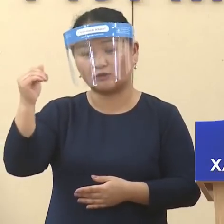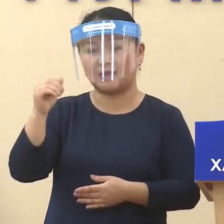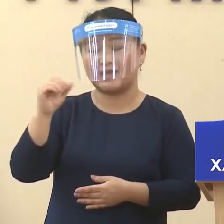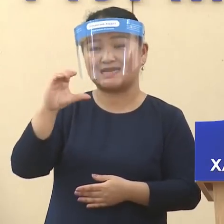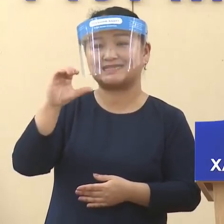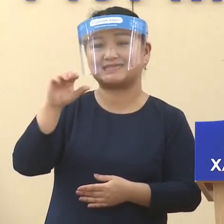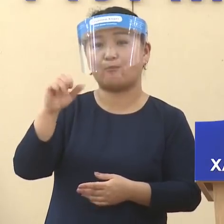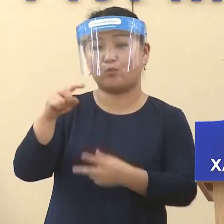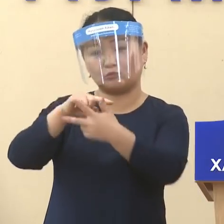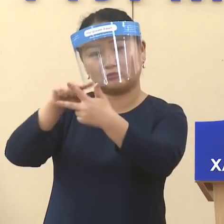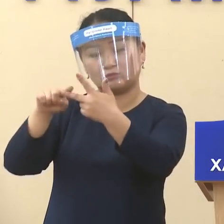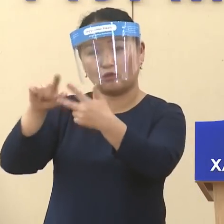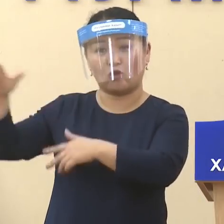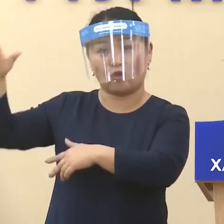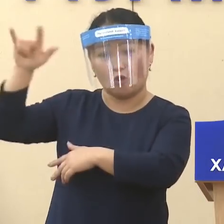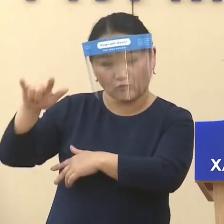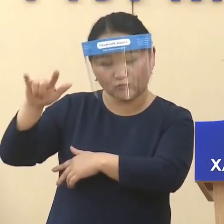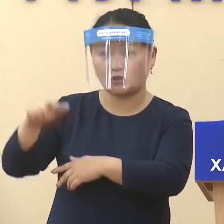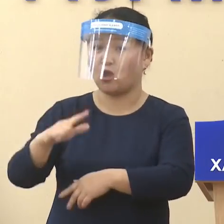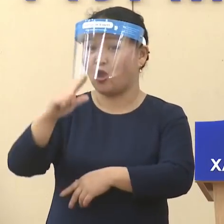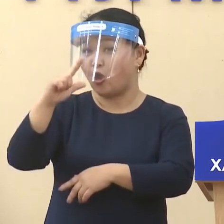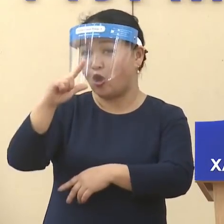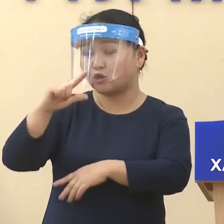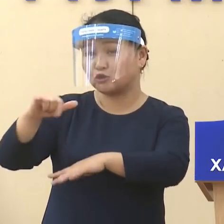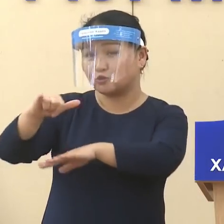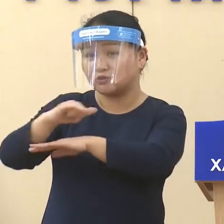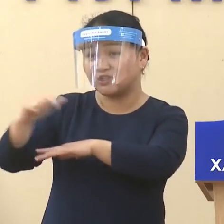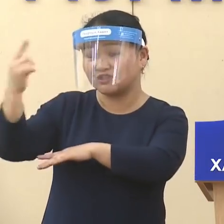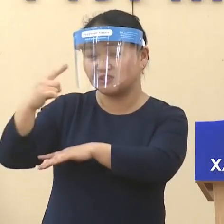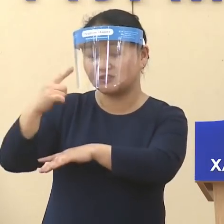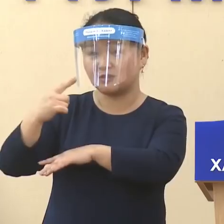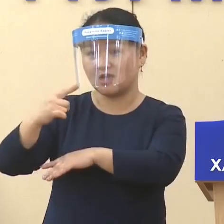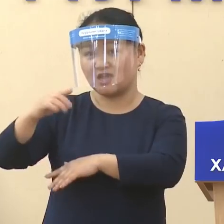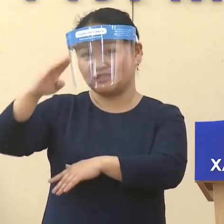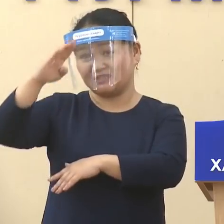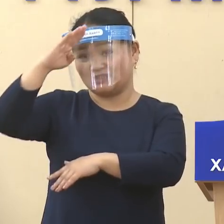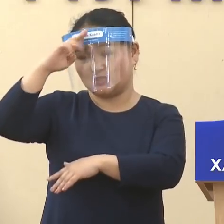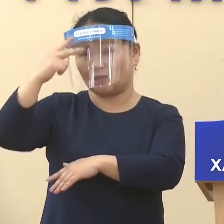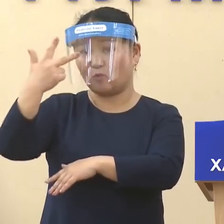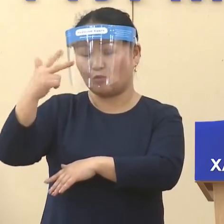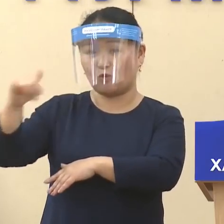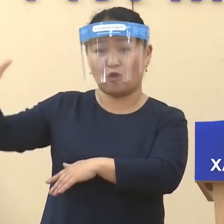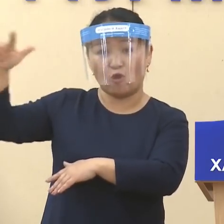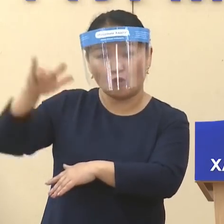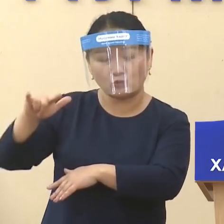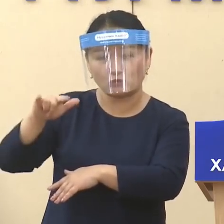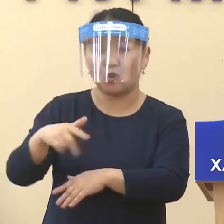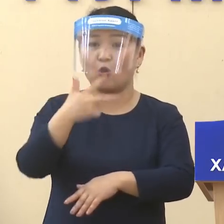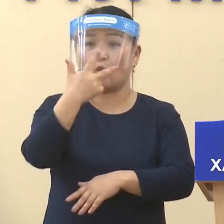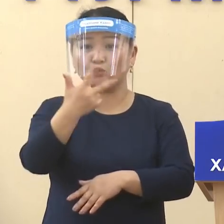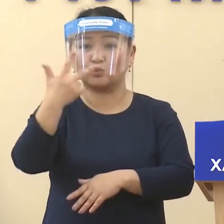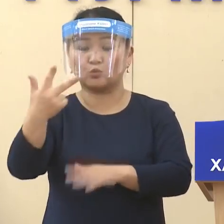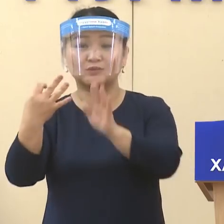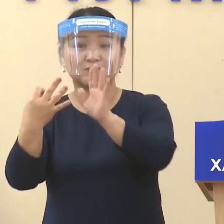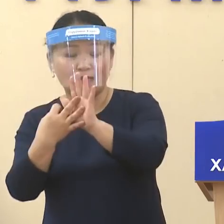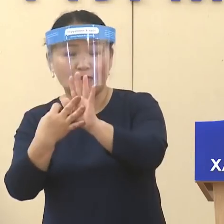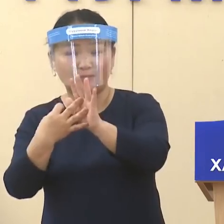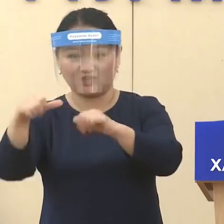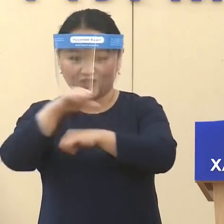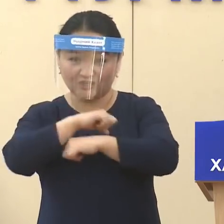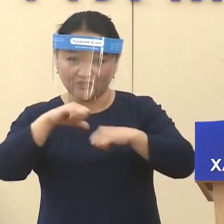онгоц, за Орсын холбооны улсаас ирсэн тусгай үүргийн цэргийн 3 онгоцоор ирсэн 338 зорчигч, за